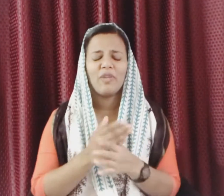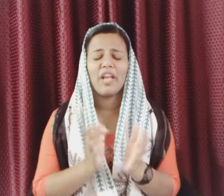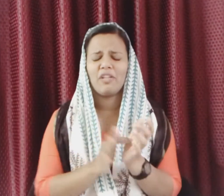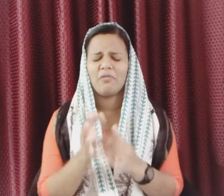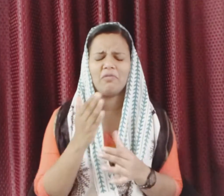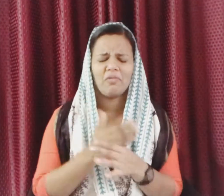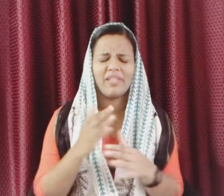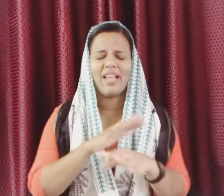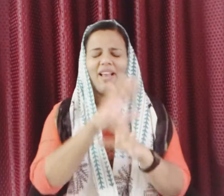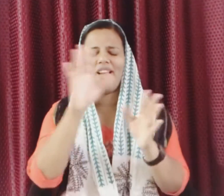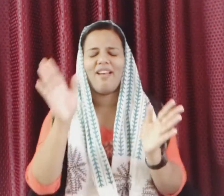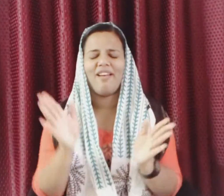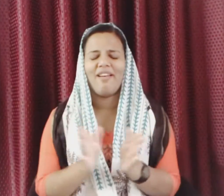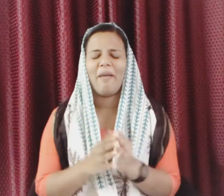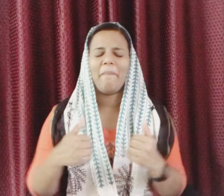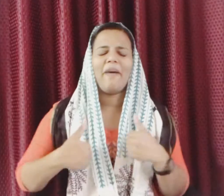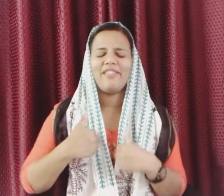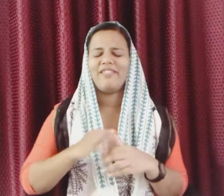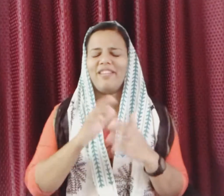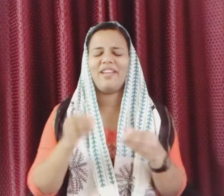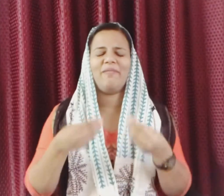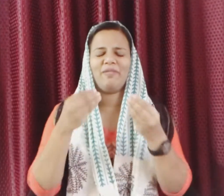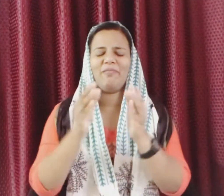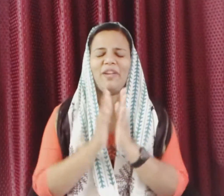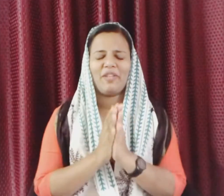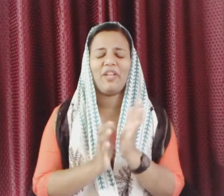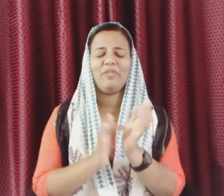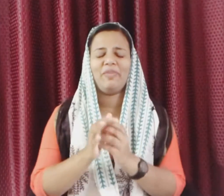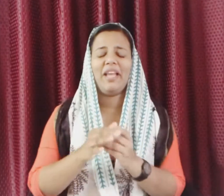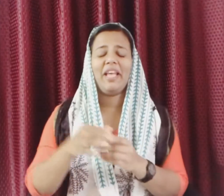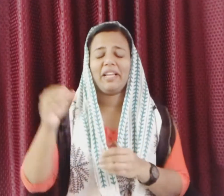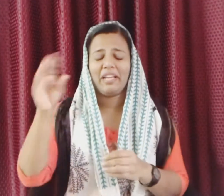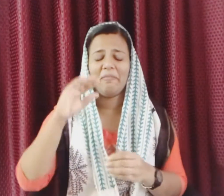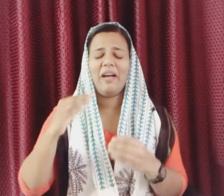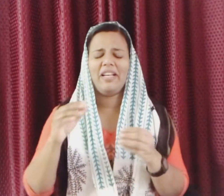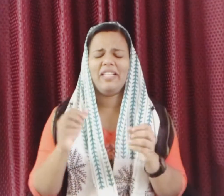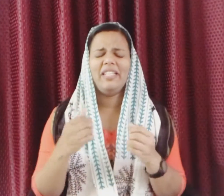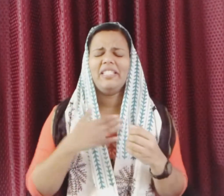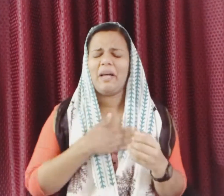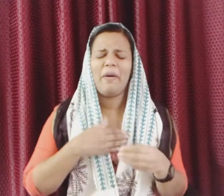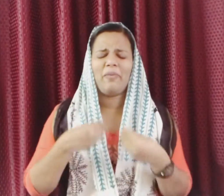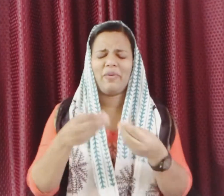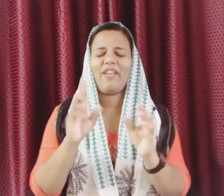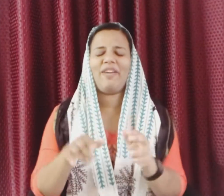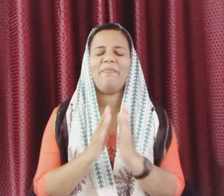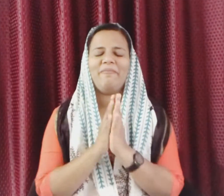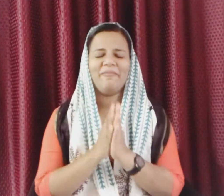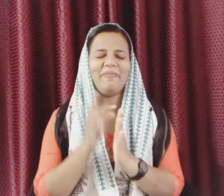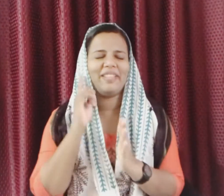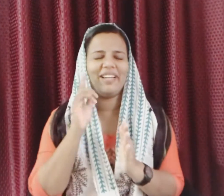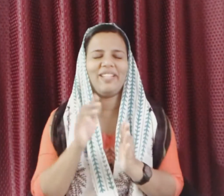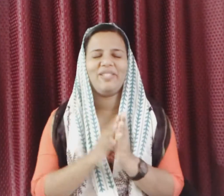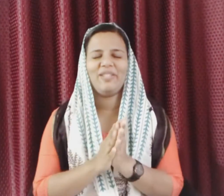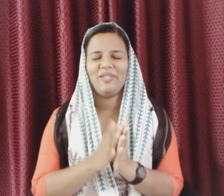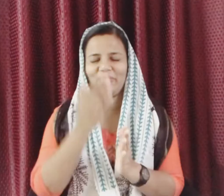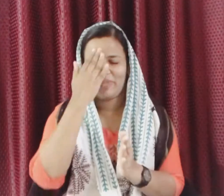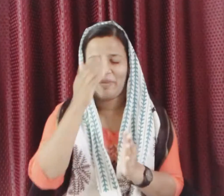അങ്ങയുടെ വേലയിലായിരിക്കുന്ന അഭിഷക്തന്മാരെ ഞങ്ങൾ അനുഗ്രഹിച്ച് പ്രാർത്ഥിക്കുന്നു. അങ്ങയുടെ കൃപയും സമാധാനവും അവരുടെ ജീവിതത്തിൽ വർദ്ധിച്ചു വരട്ടെ. പ്രാർത്ഥന കേട്ട കൃപകൾക്ക് നന്ദി. ഇന്ന്